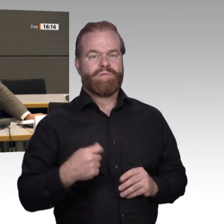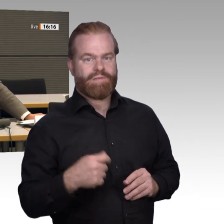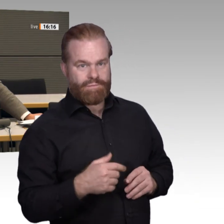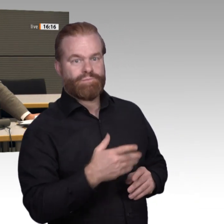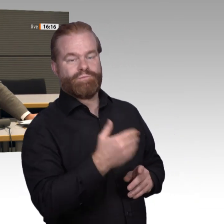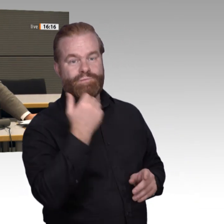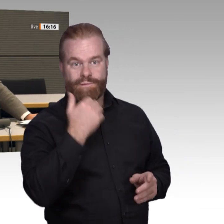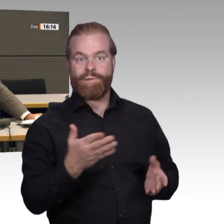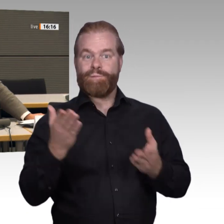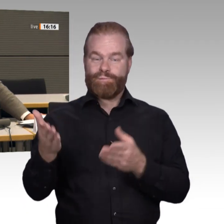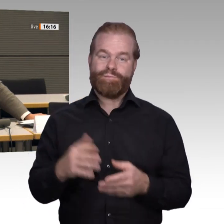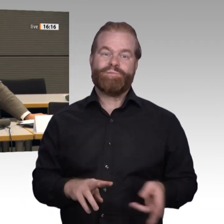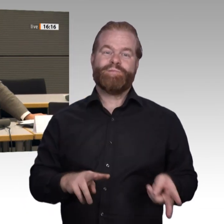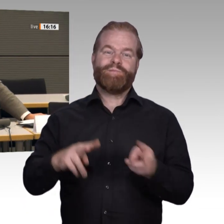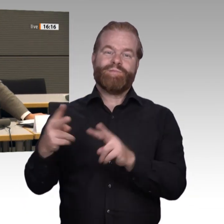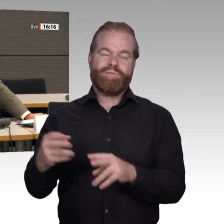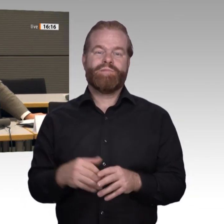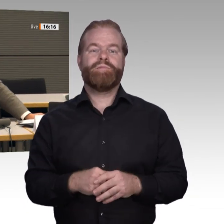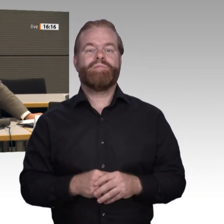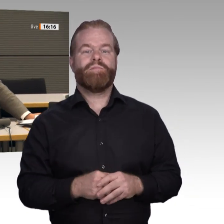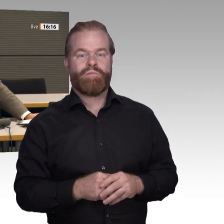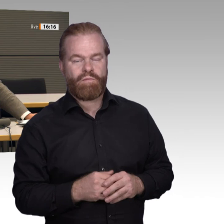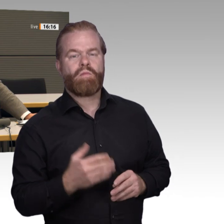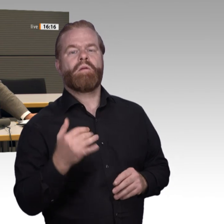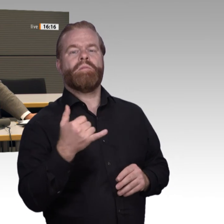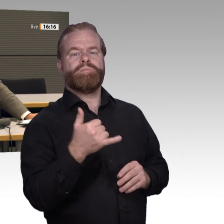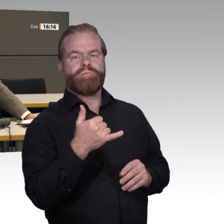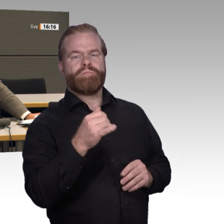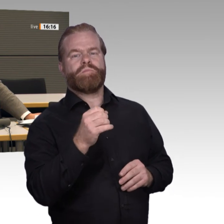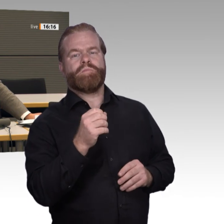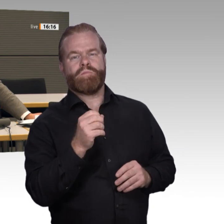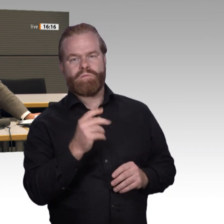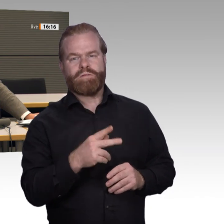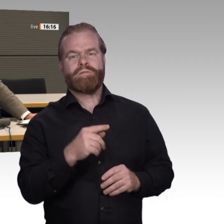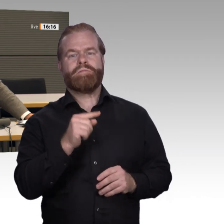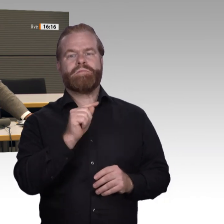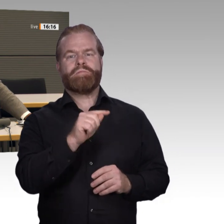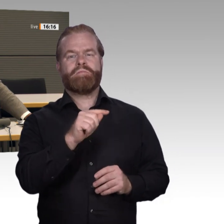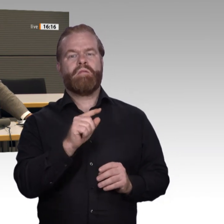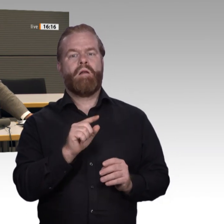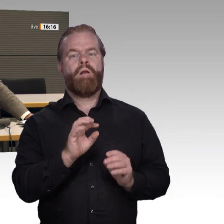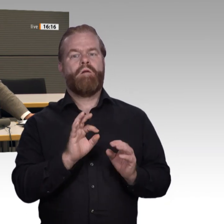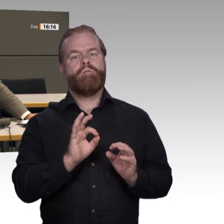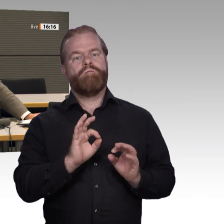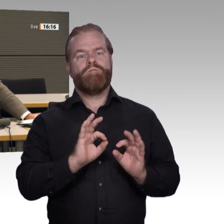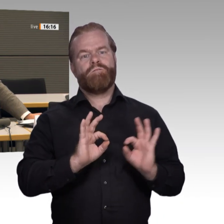von Einkommen und Vermögen auch der leistungsberechtigten Menschen mit Behinderung als notwendig an? Oder plädieren Sie sogar für